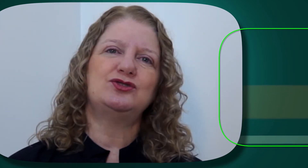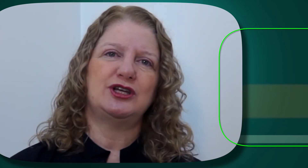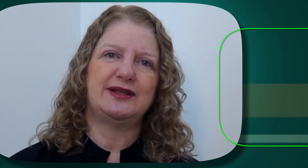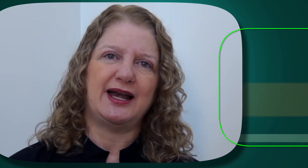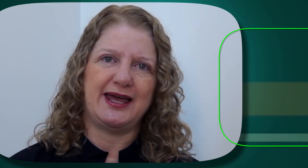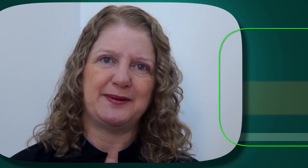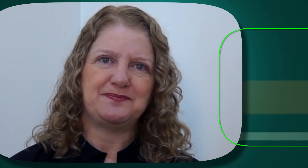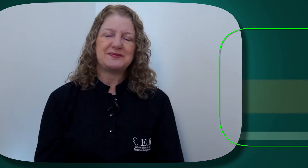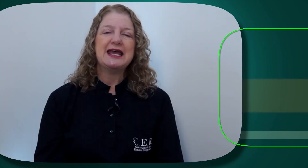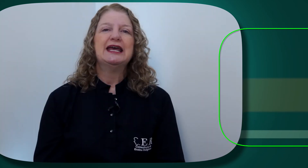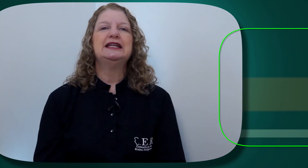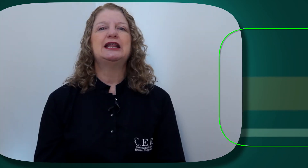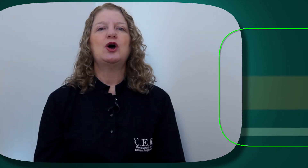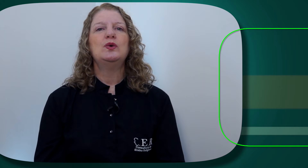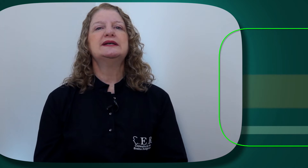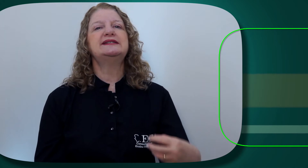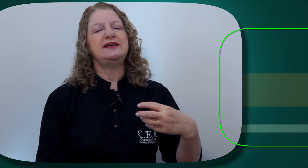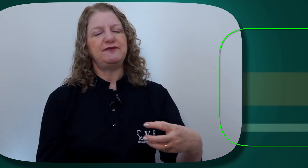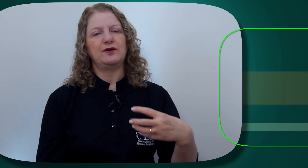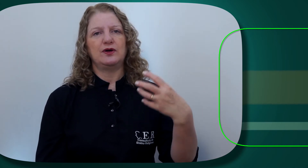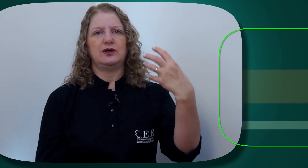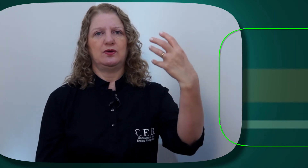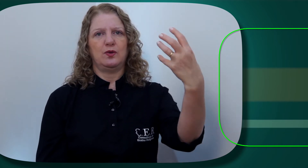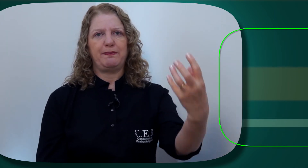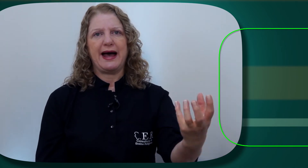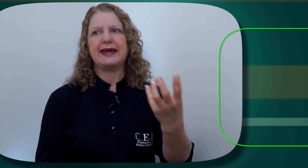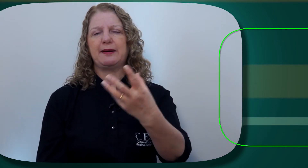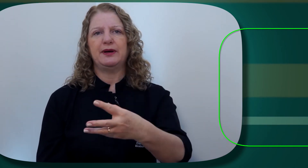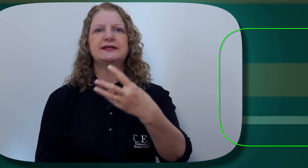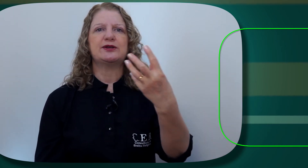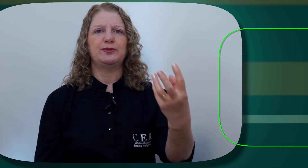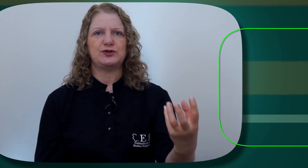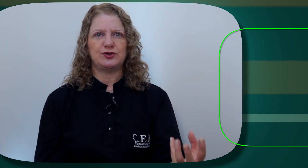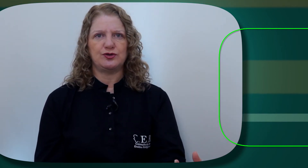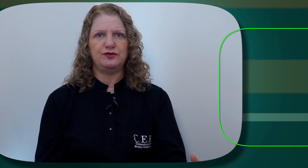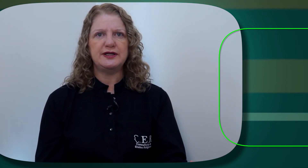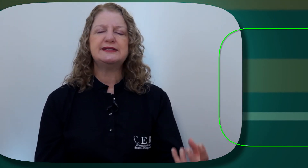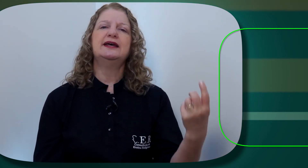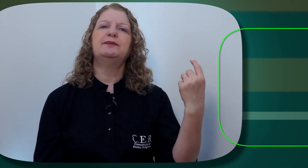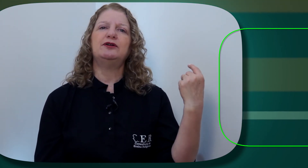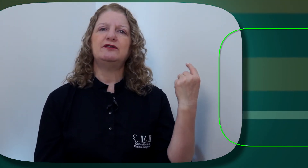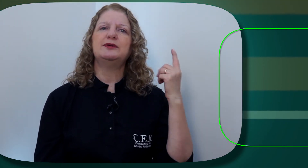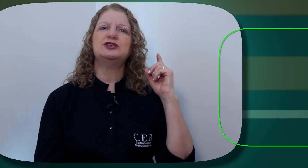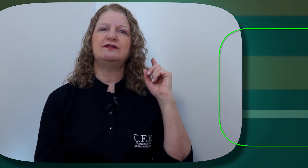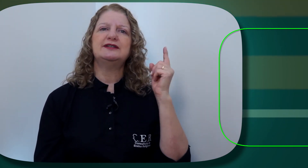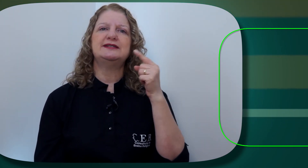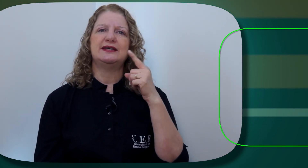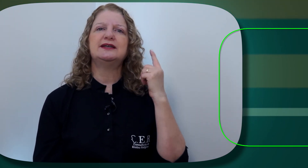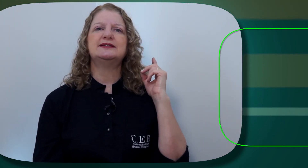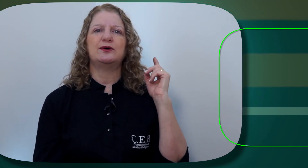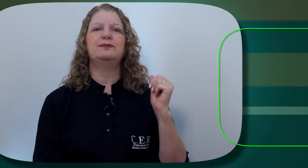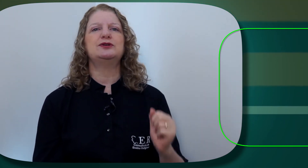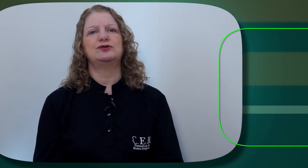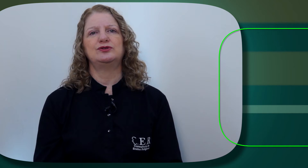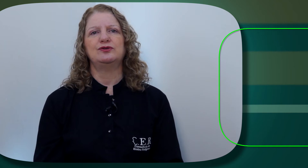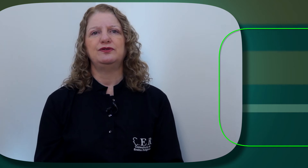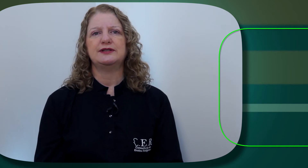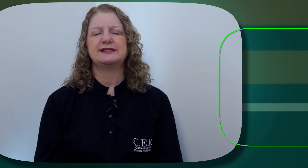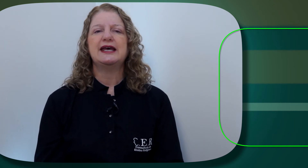jeito que ela é. Então, se foi o pai e a mãe são pessoas ouvintes, provavelmente ele vai dizer que são pessoas ouvintes.